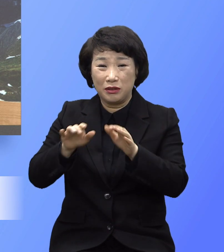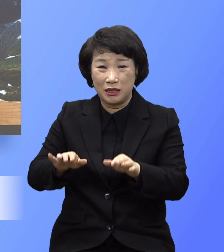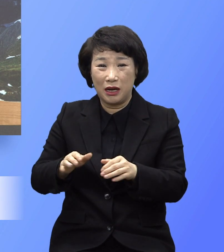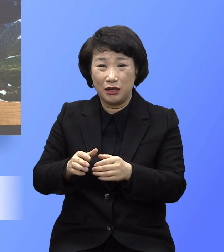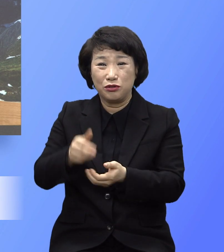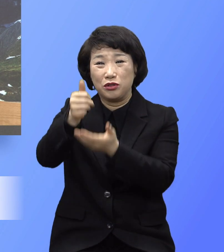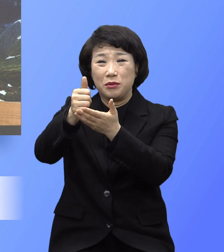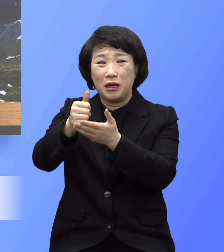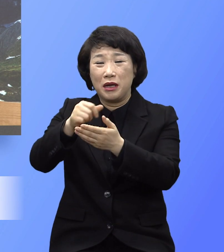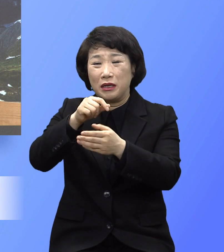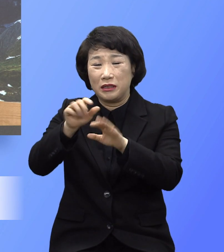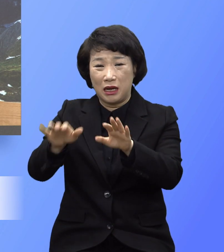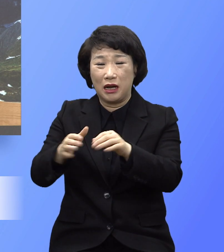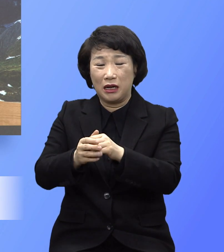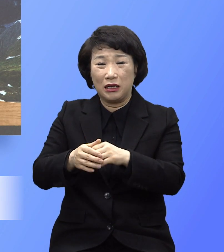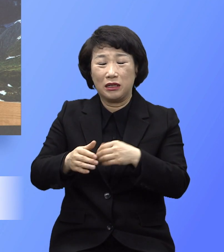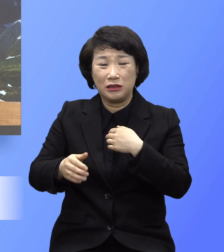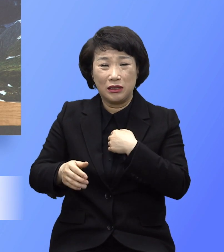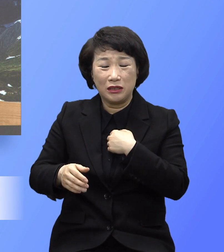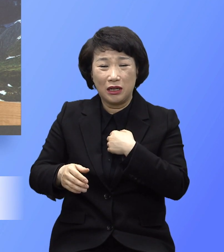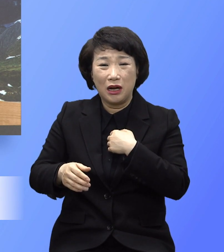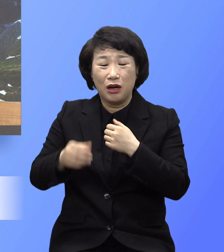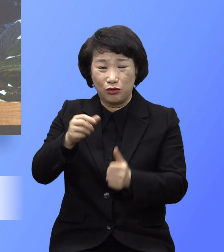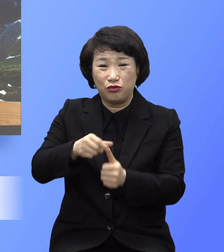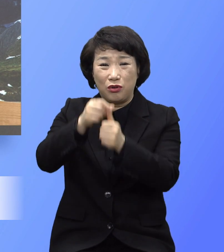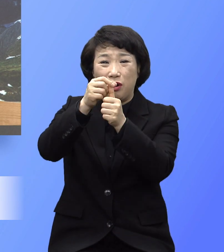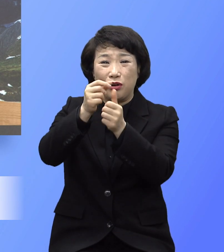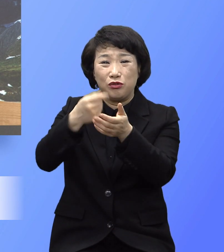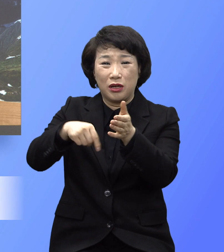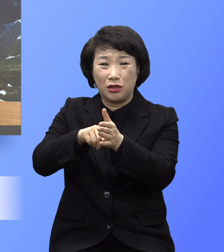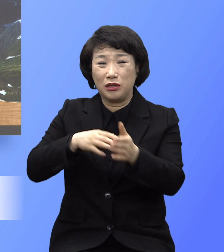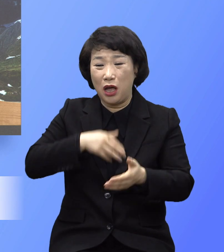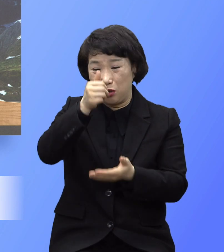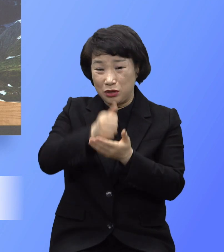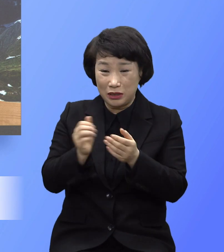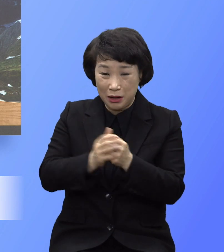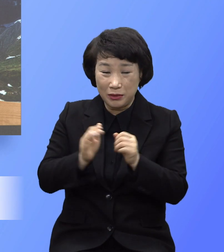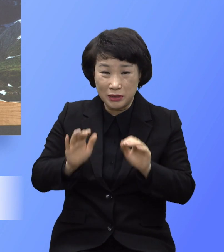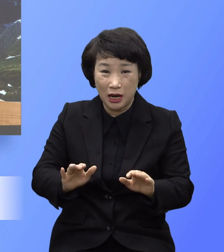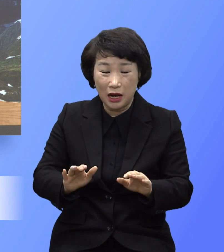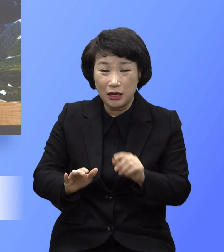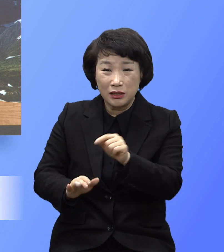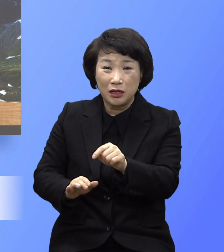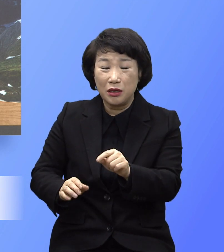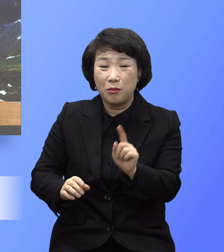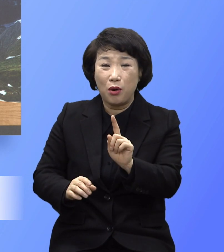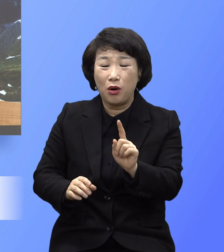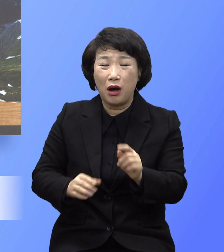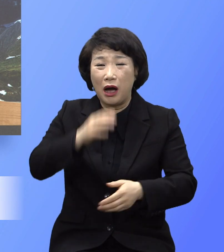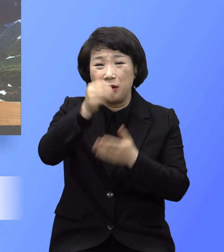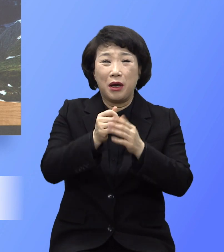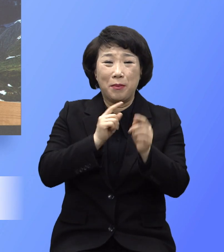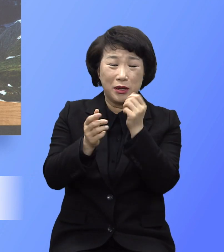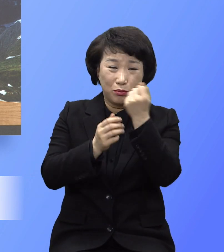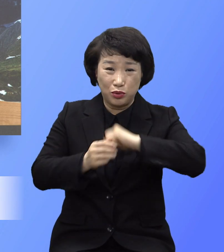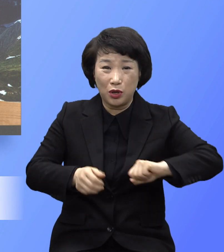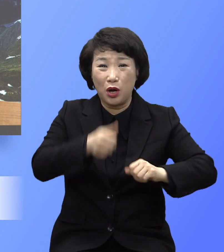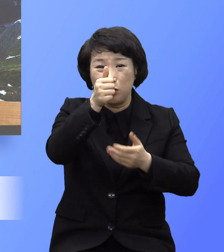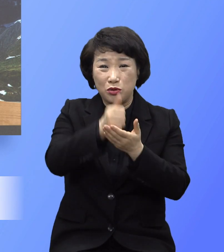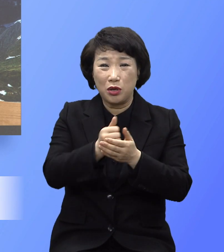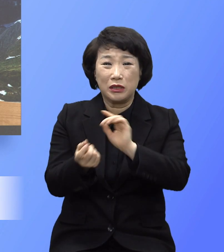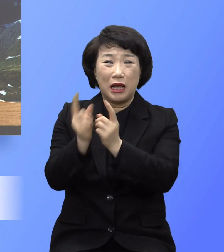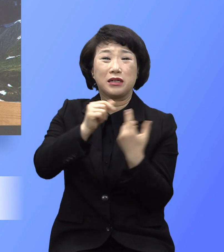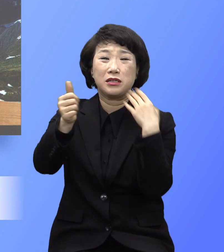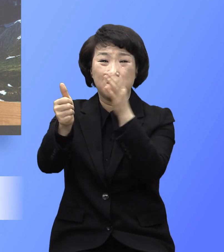죽으셨느냐, 내 죄 때문이다. 무슨 죄냐? 하나님 말씀에 불순종한 죄